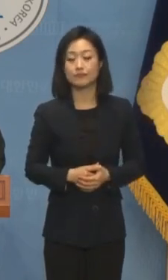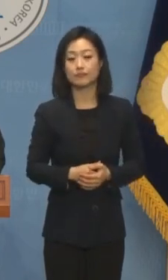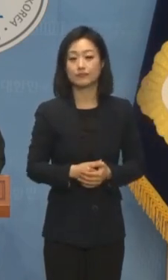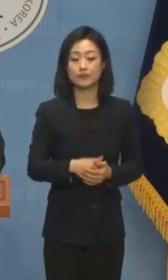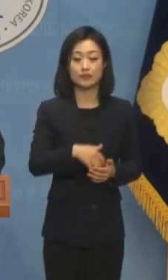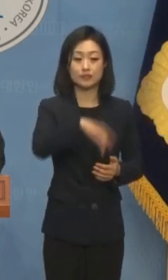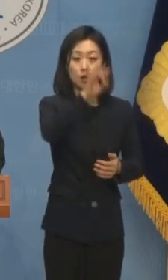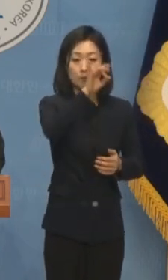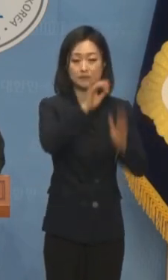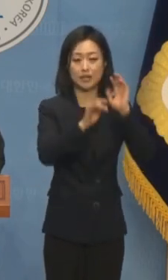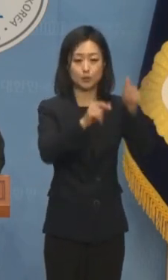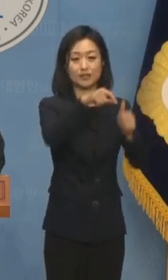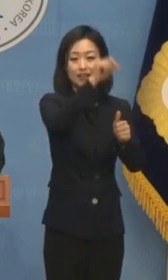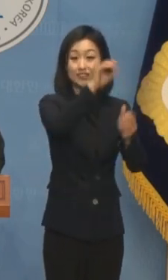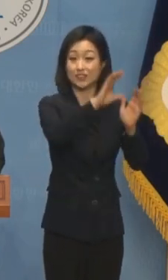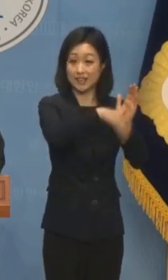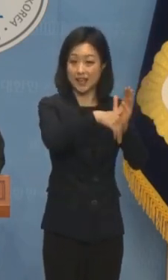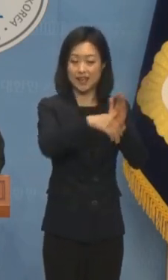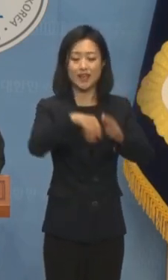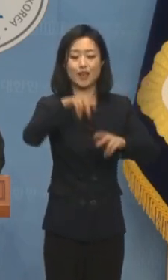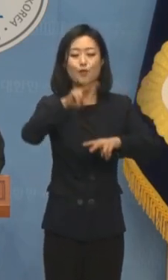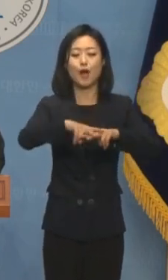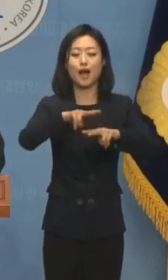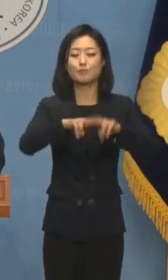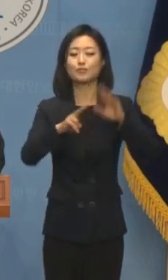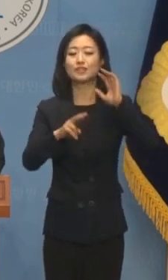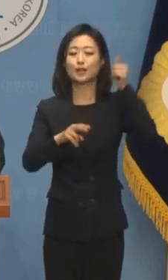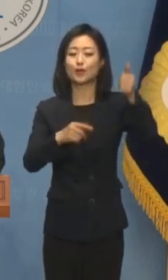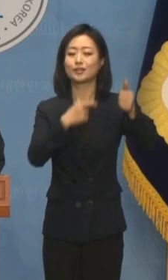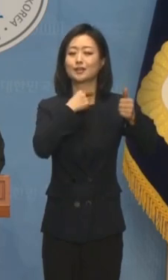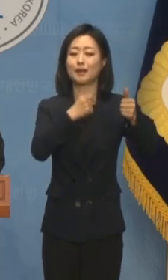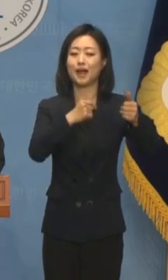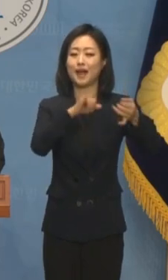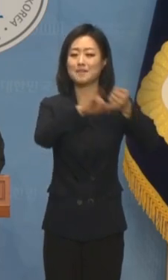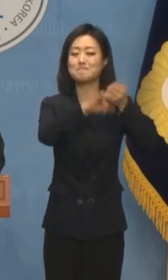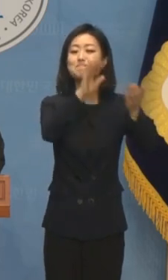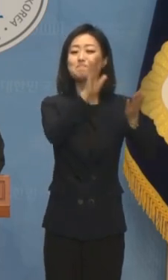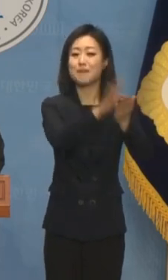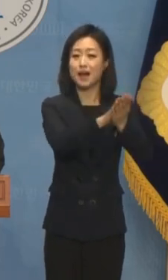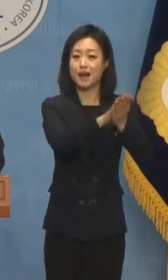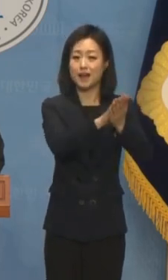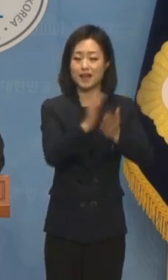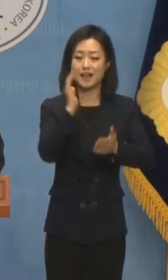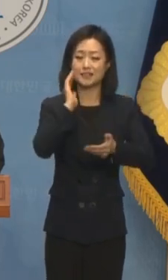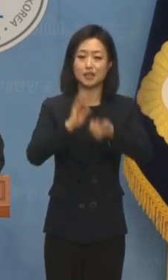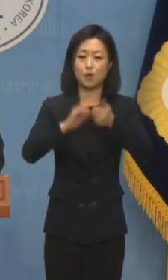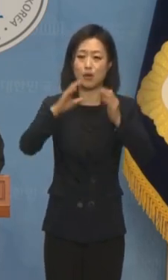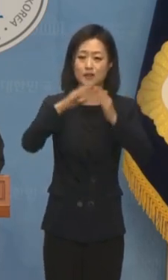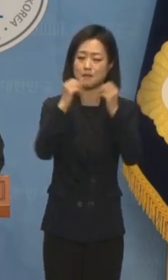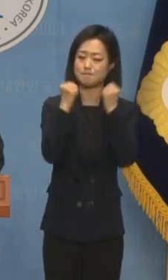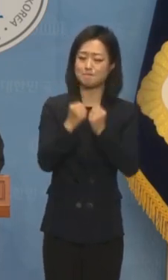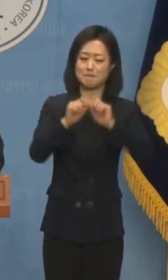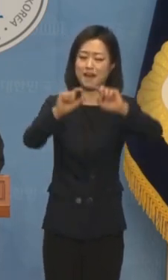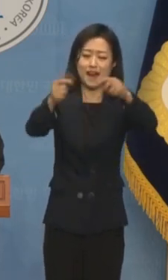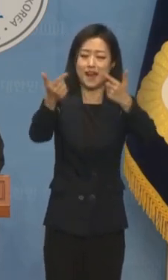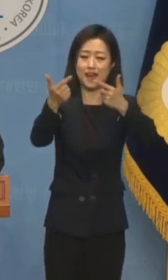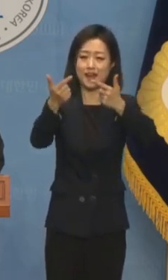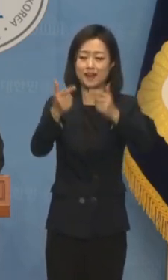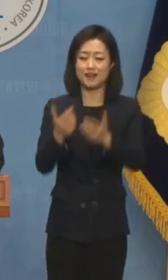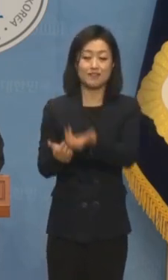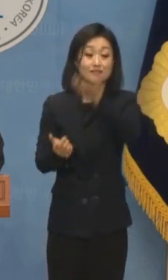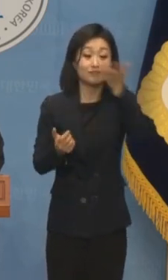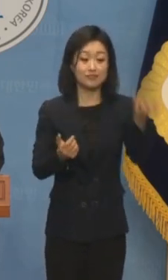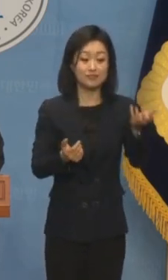당선 초기에는 광화문 대통령이 되겠다 약속해놓고 탈청와대를 외치며 용산으로